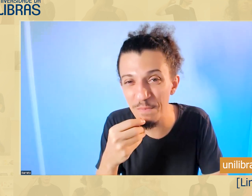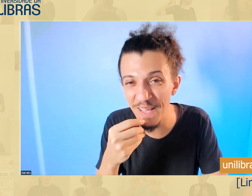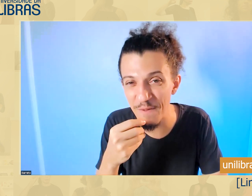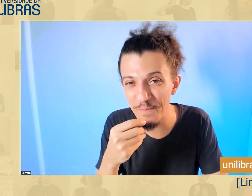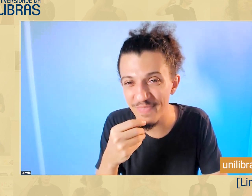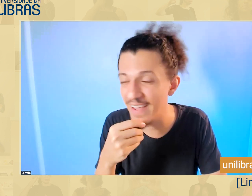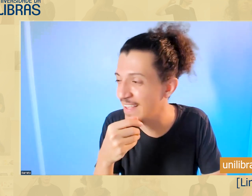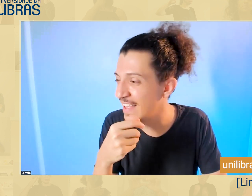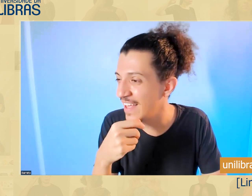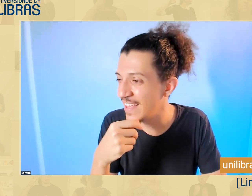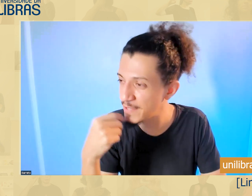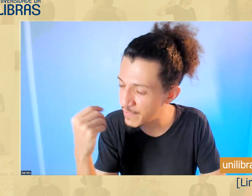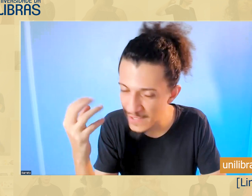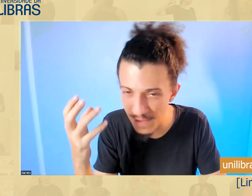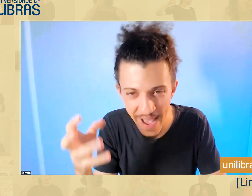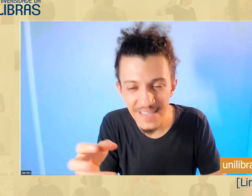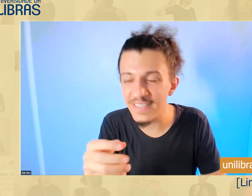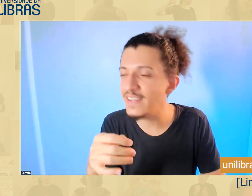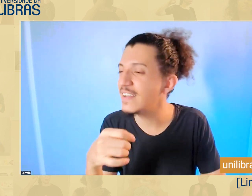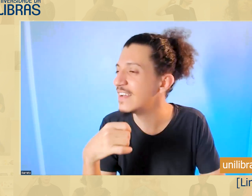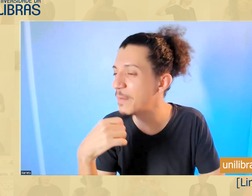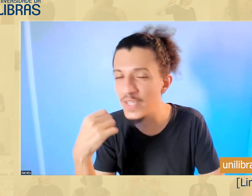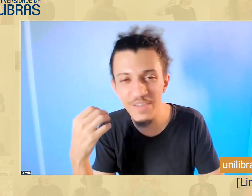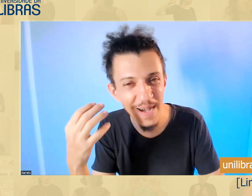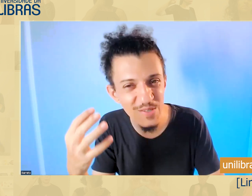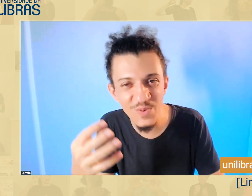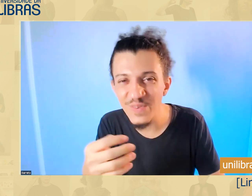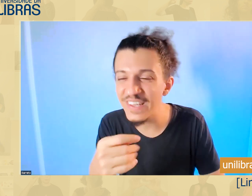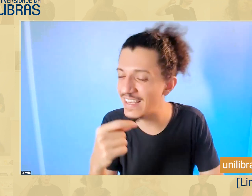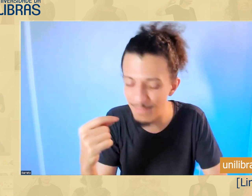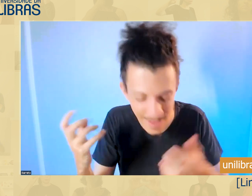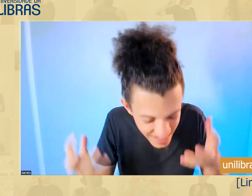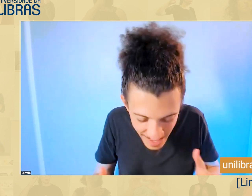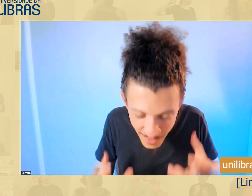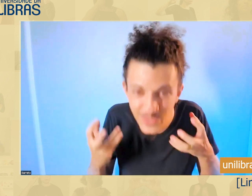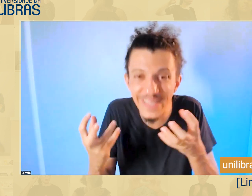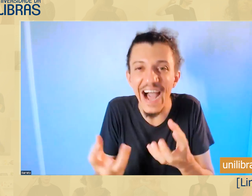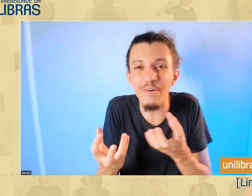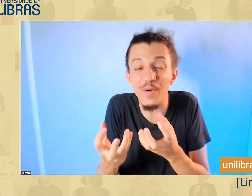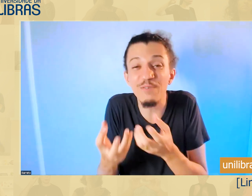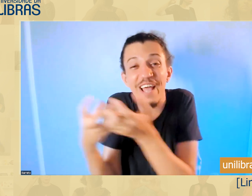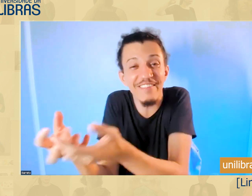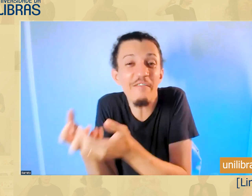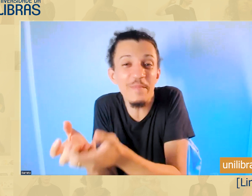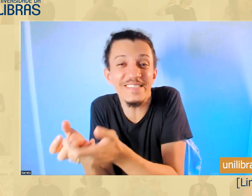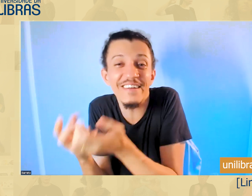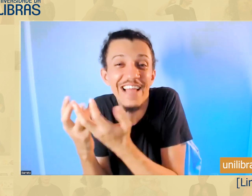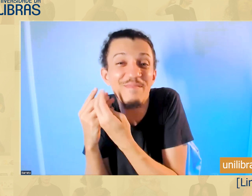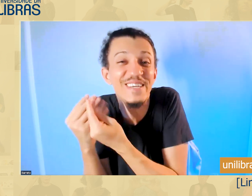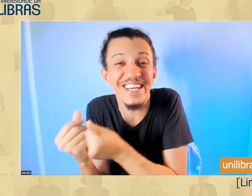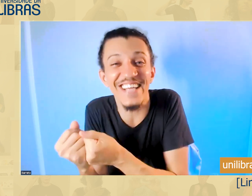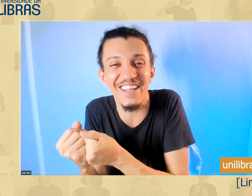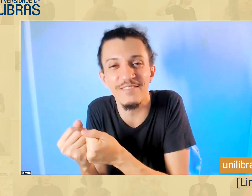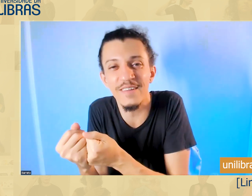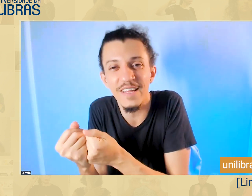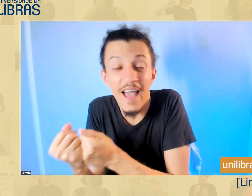essa disciplina, né? E aí eu tive um semestre, depois tive mais um, e parecia que o negócio não dava, porque o jeito que estavam me ensinando estava